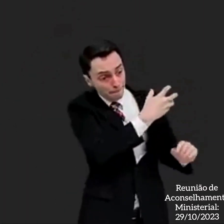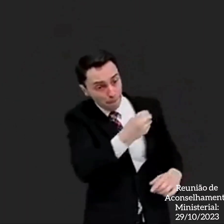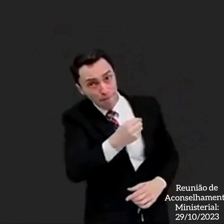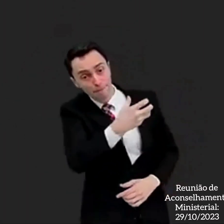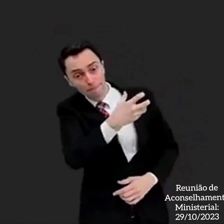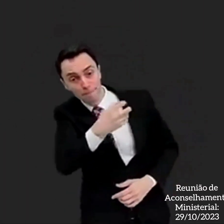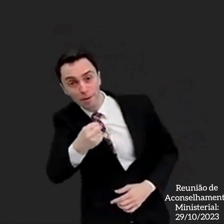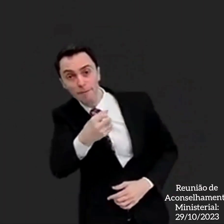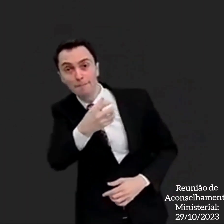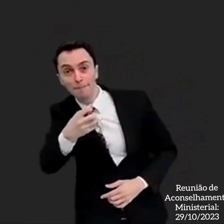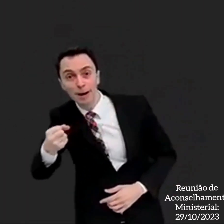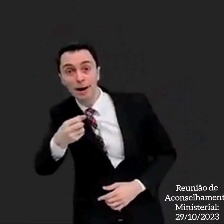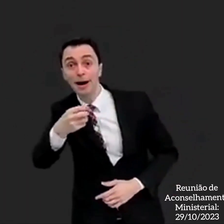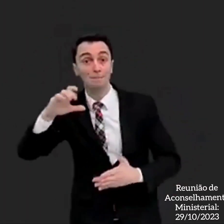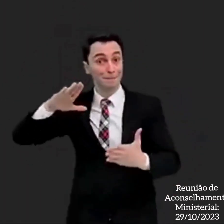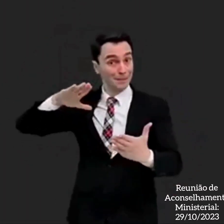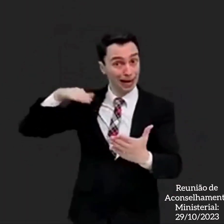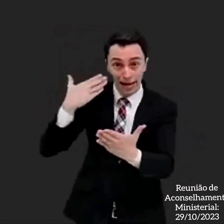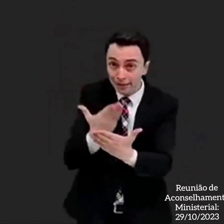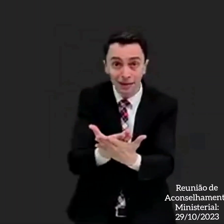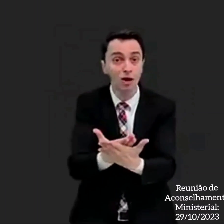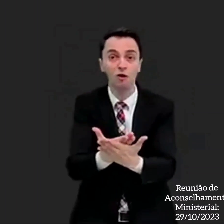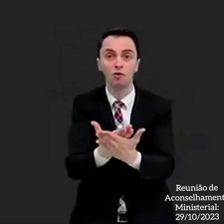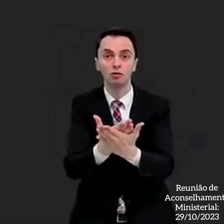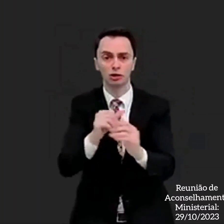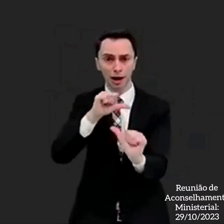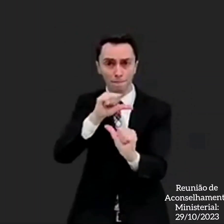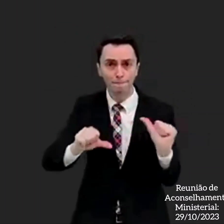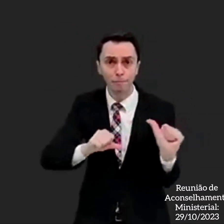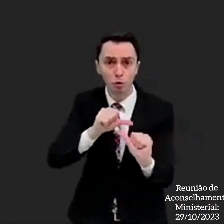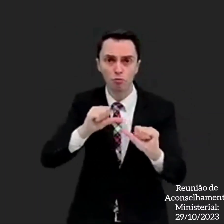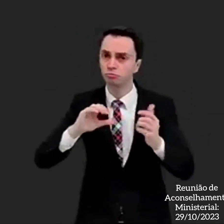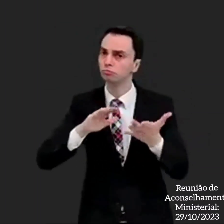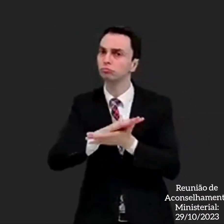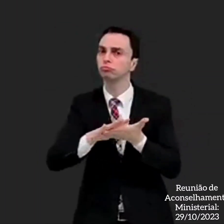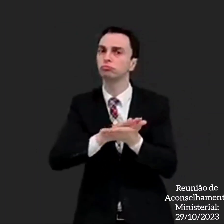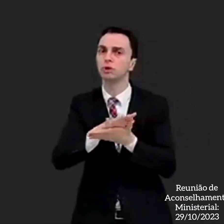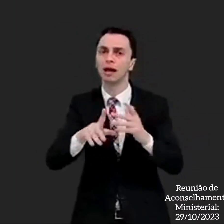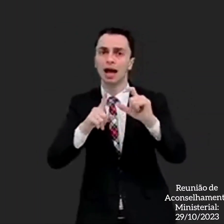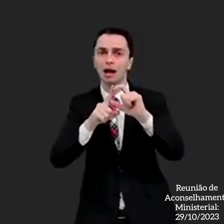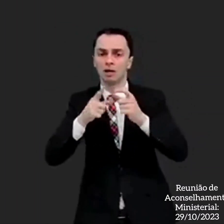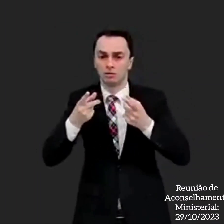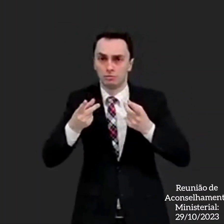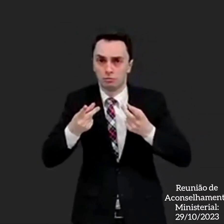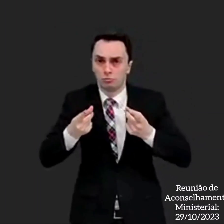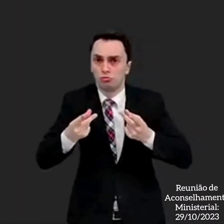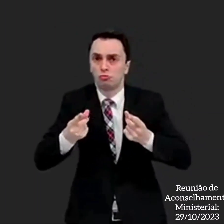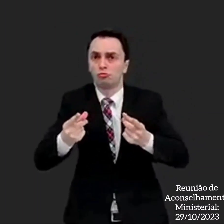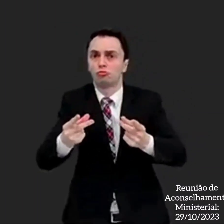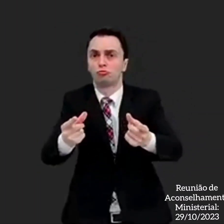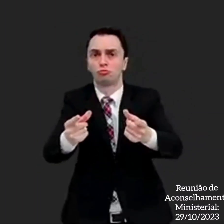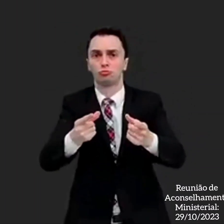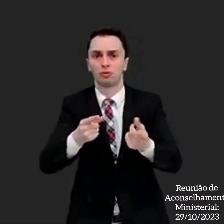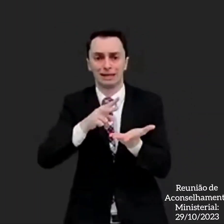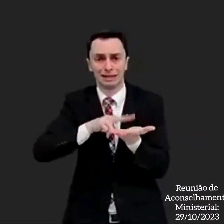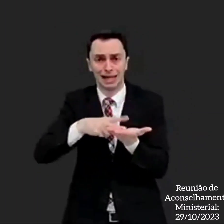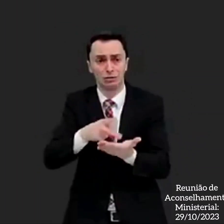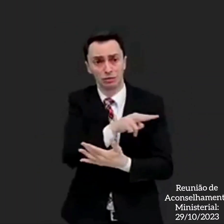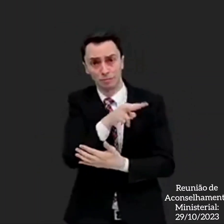Sagrada como inalterada Palavra de Deus ao longo do tempo, em suas